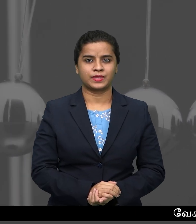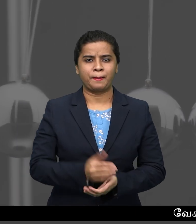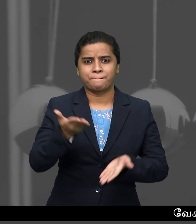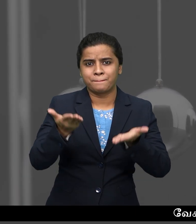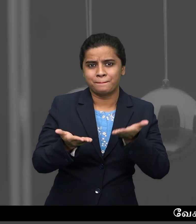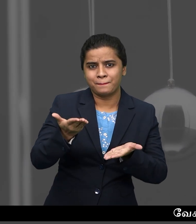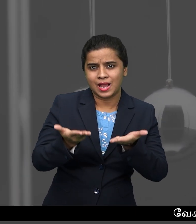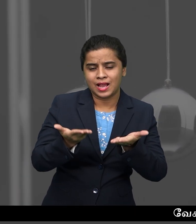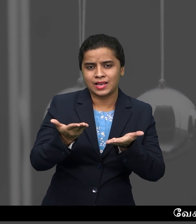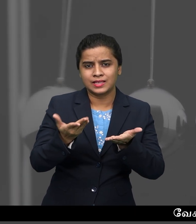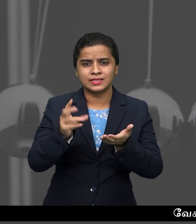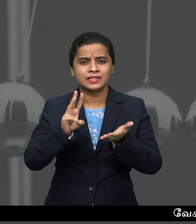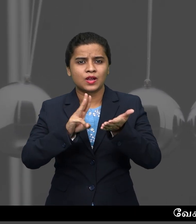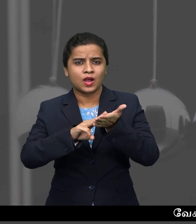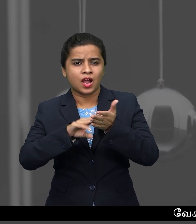வேகத்தை பாதுகாத்தல்.